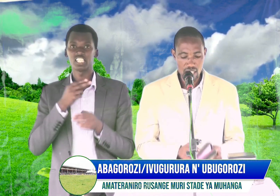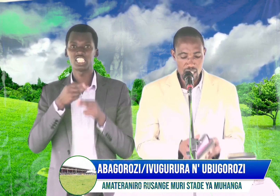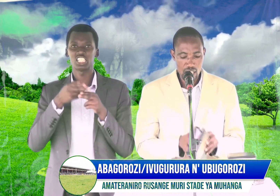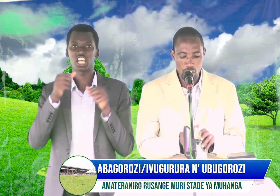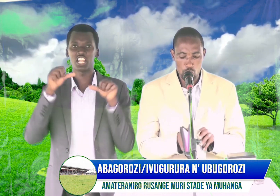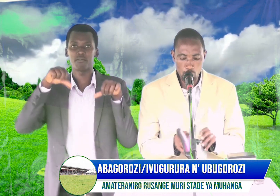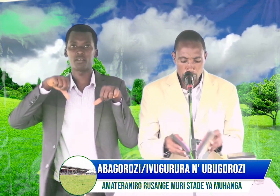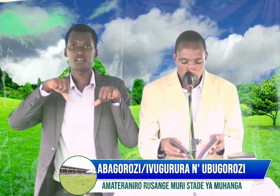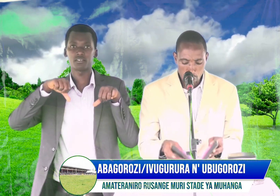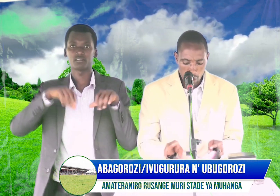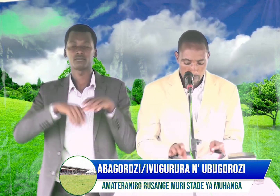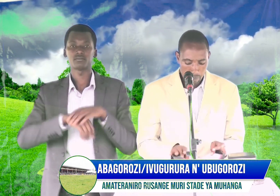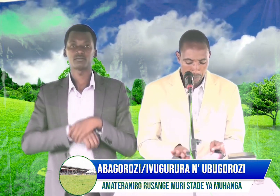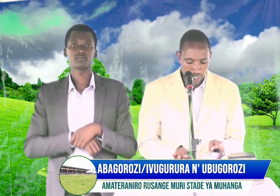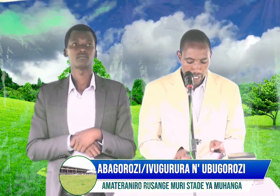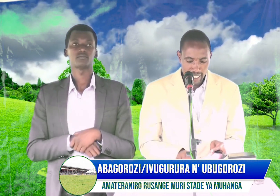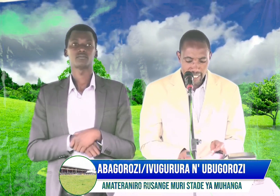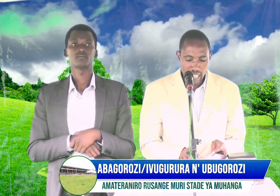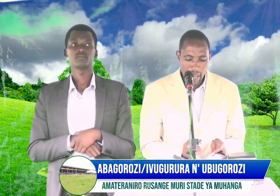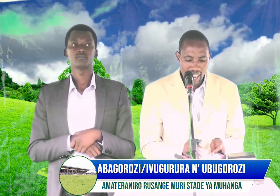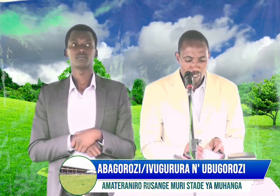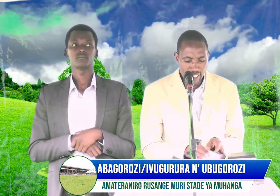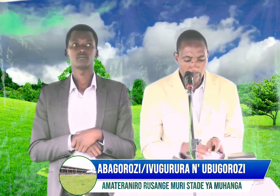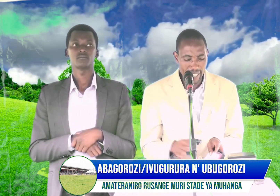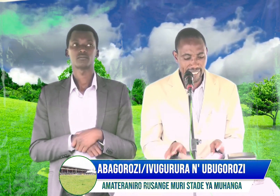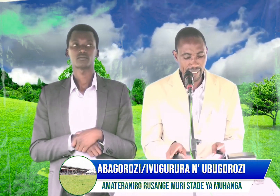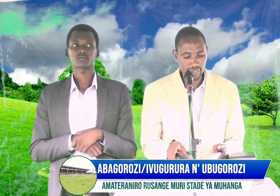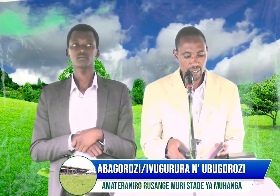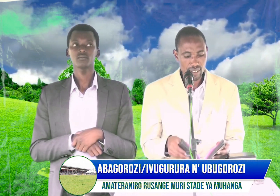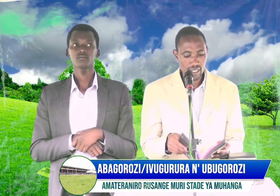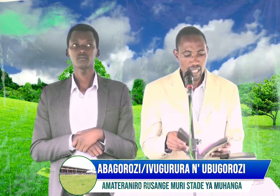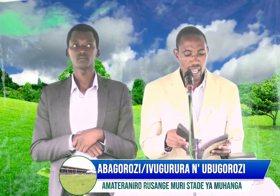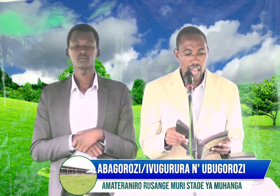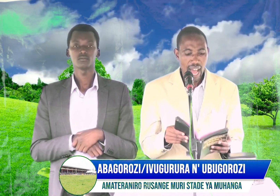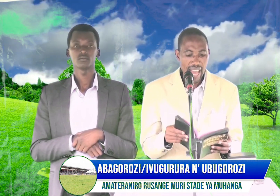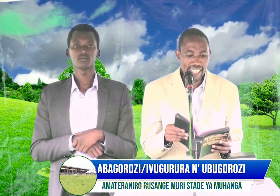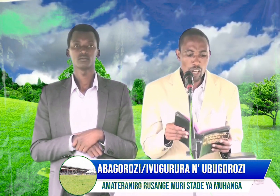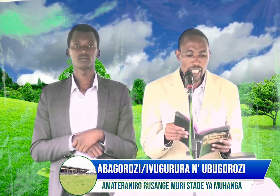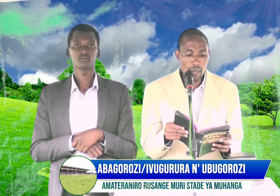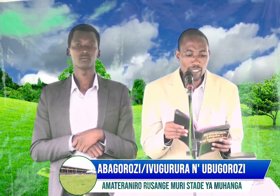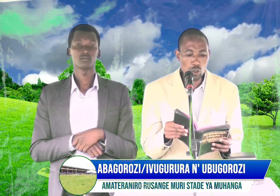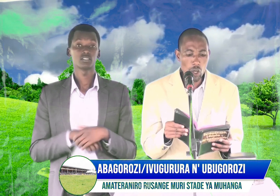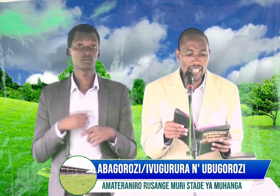wambaye izina ribi ku buryo hirya baravuze bati